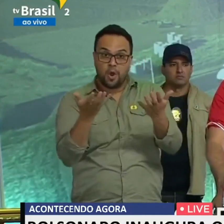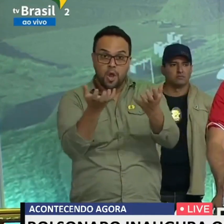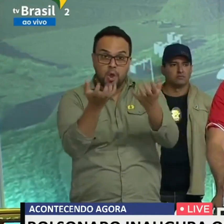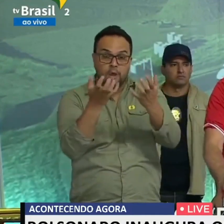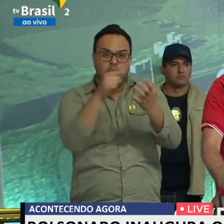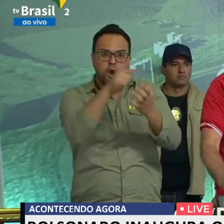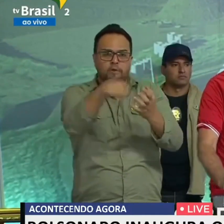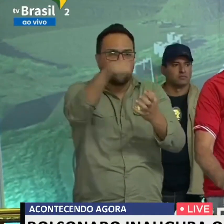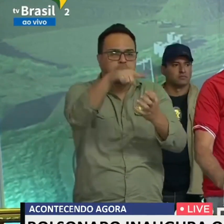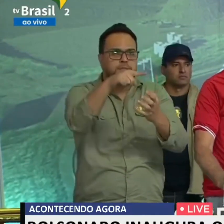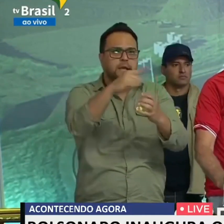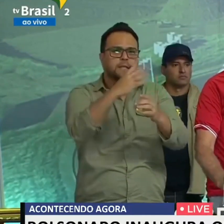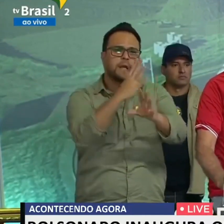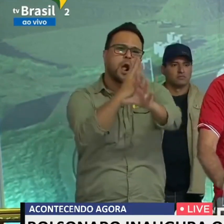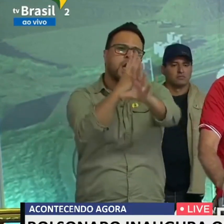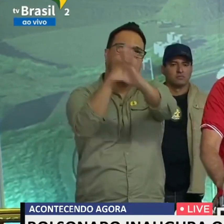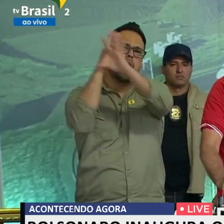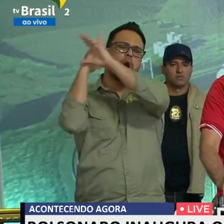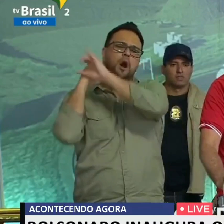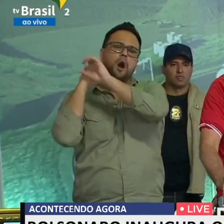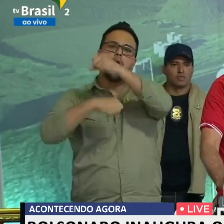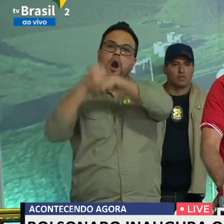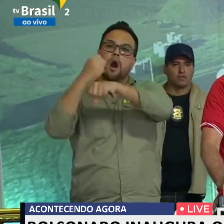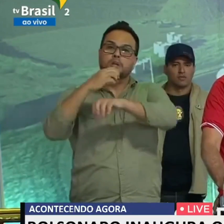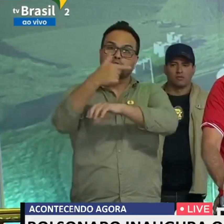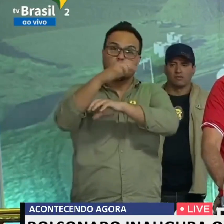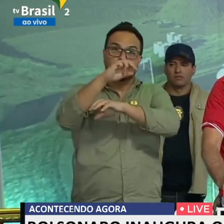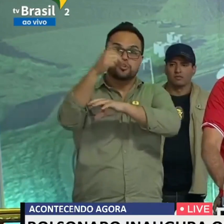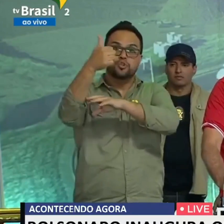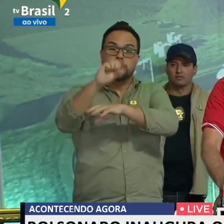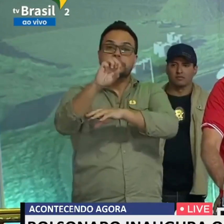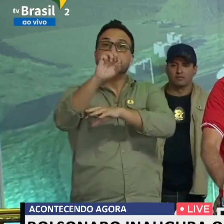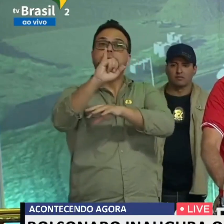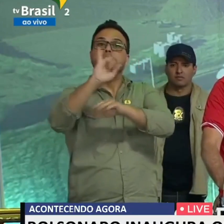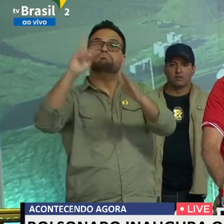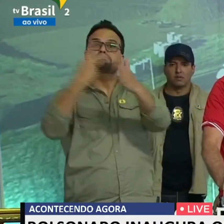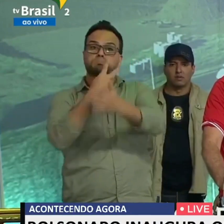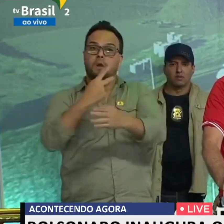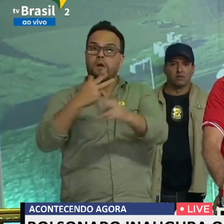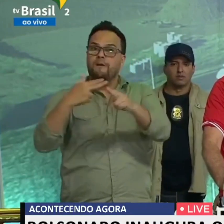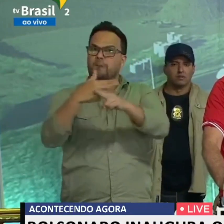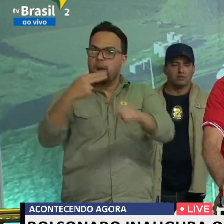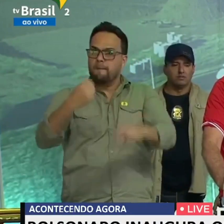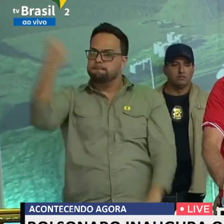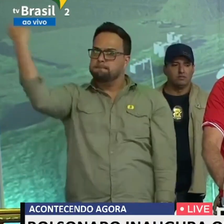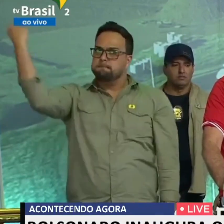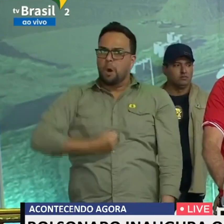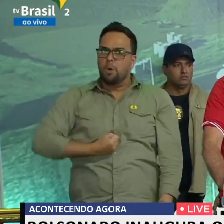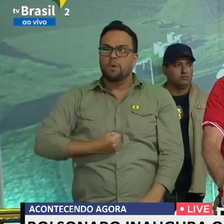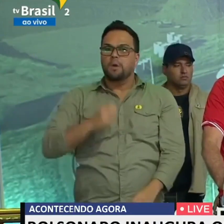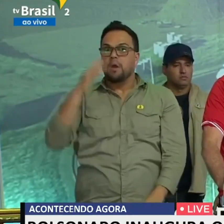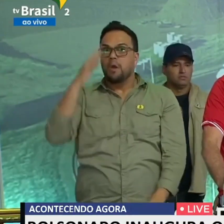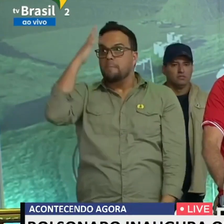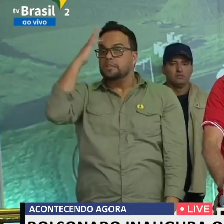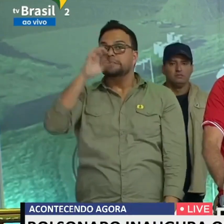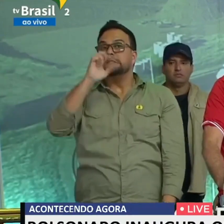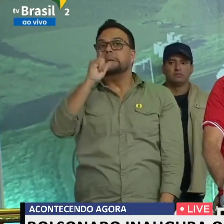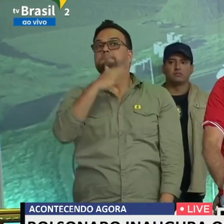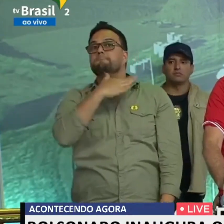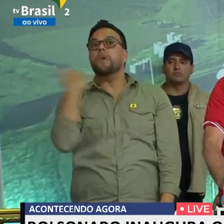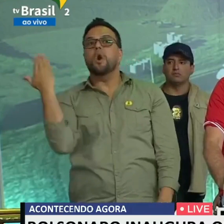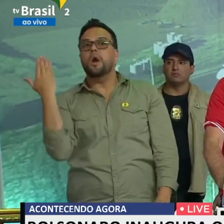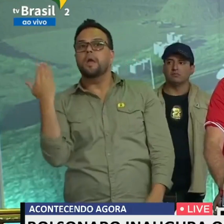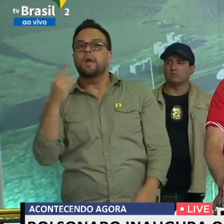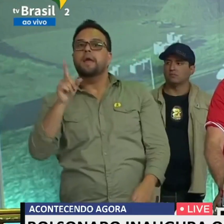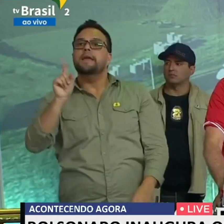a 2018 e pensem se aquela facada tivesse sido fatal, quem